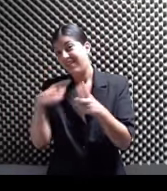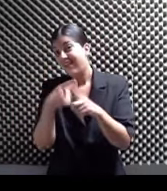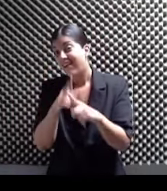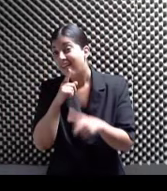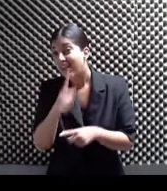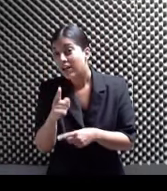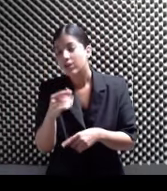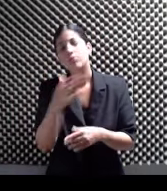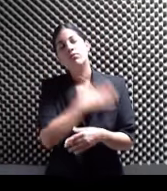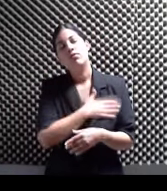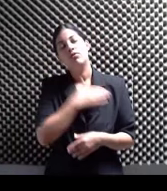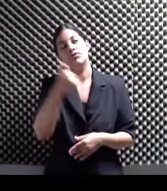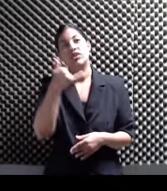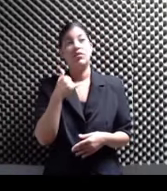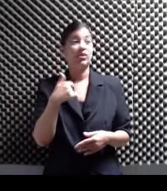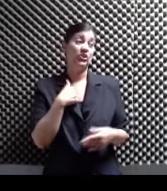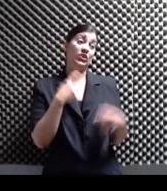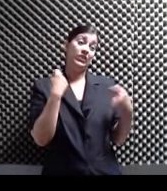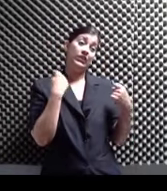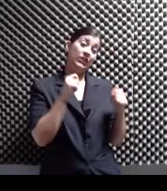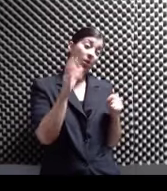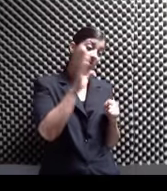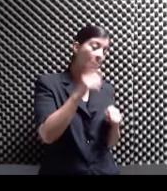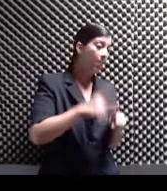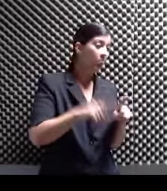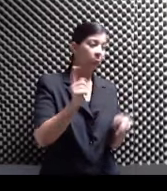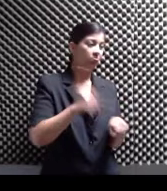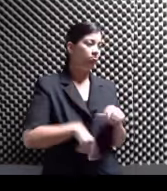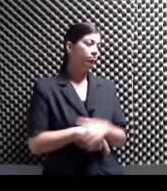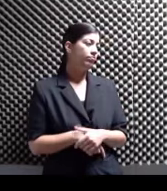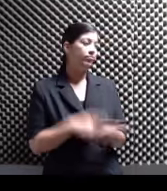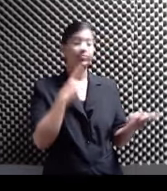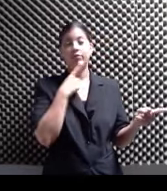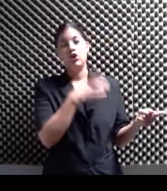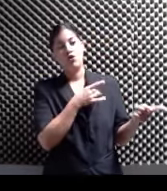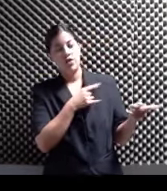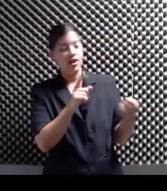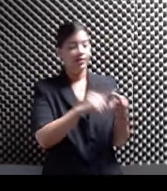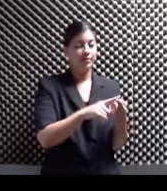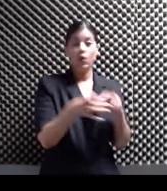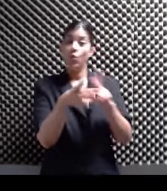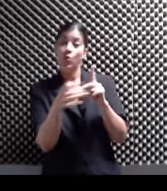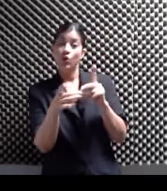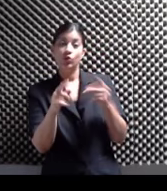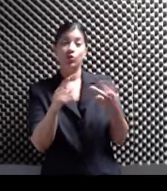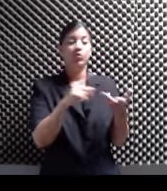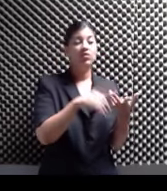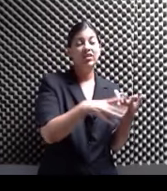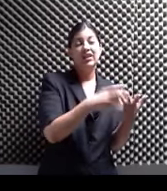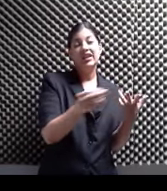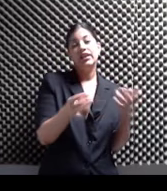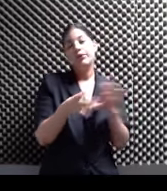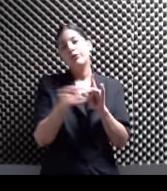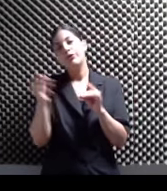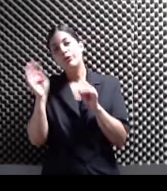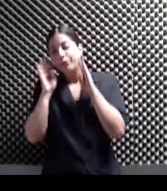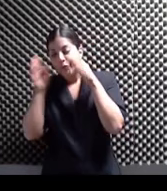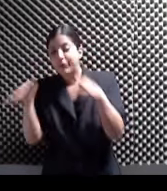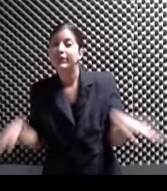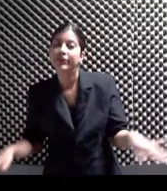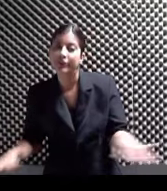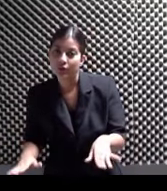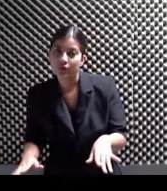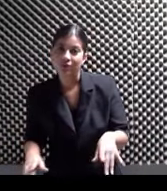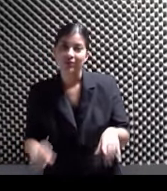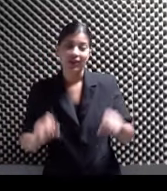porque sí, yo trataba de investigar, pero no he podido. Tú tienes novela, tienes cuentos y tienes literatura para niños. Exacto. Que son totalmente diferentes